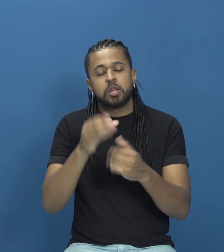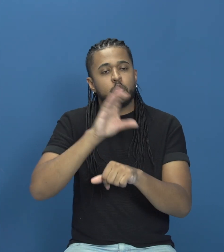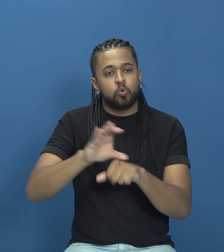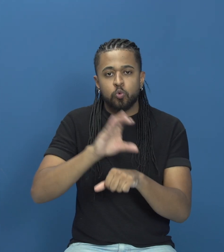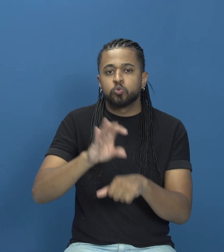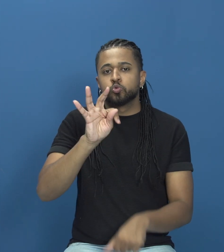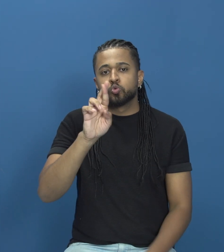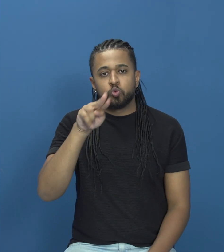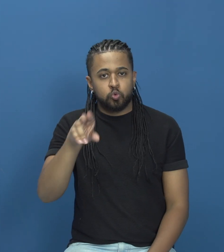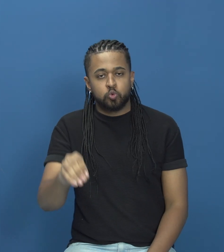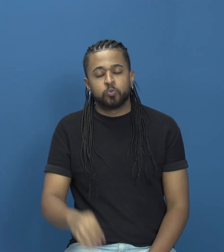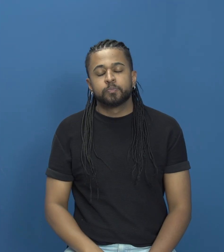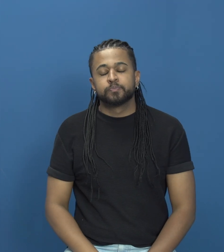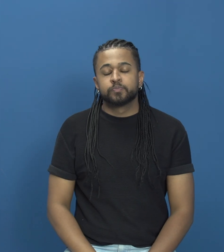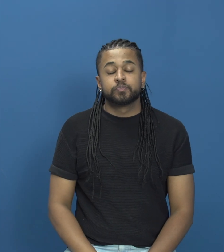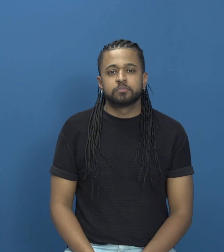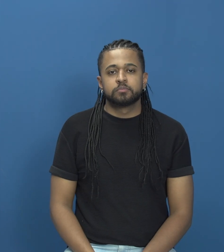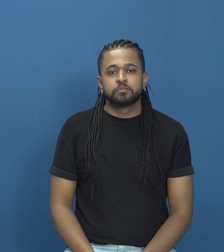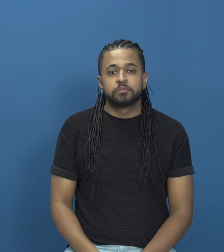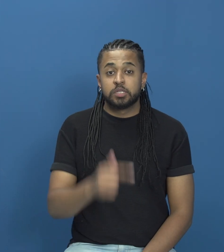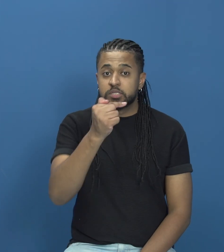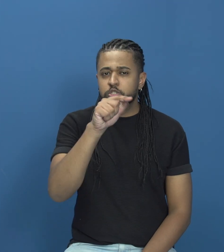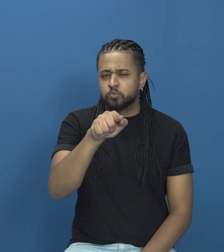e turno. E